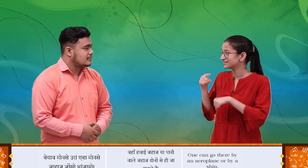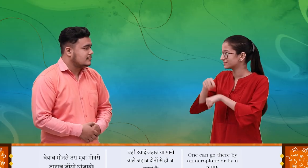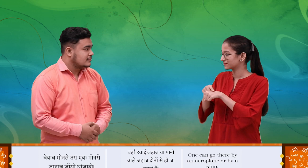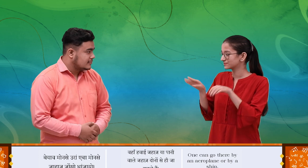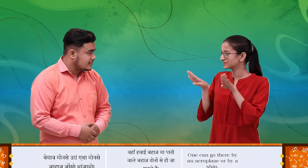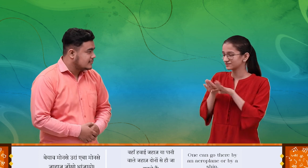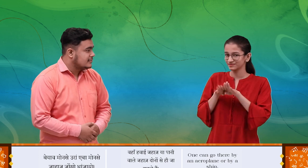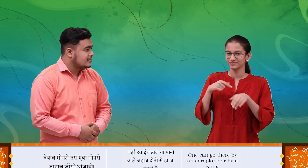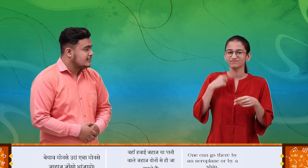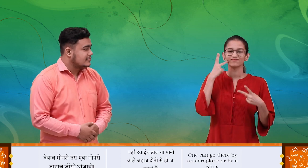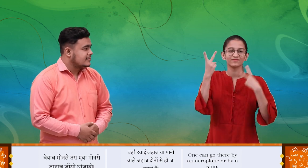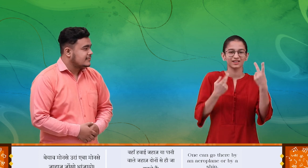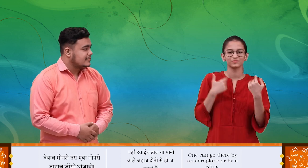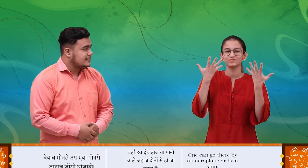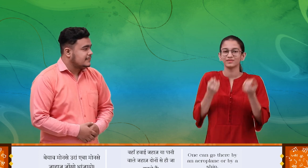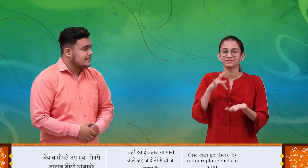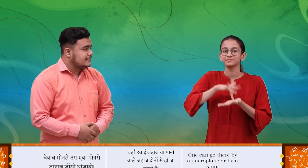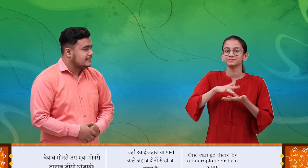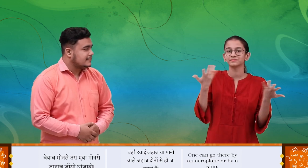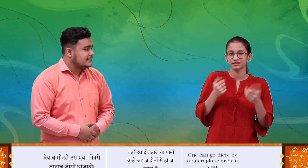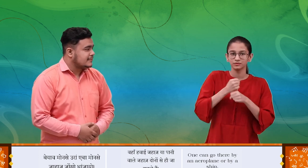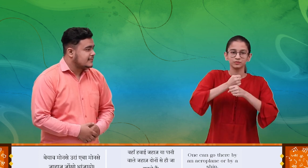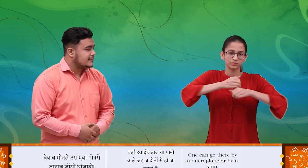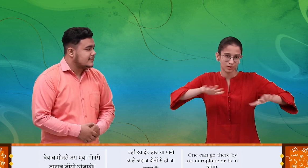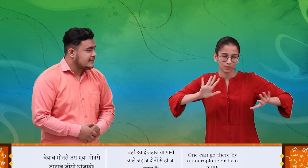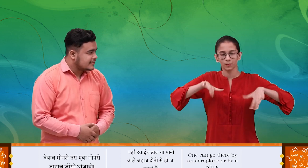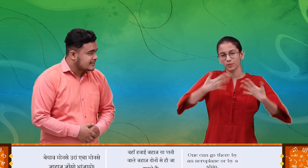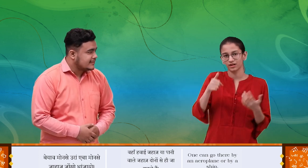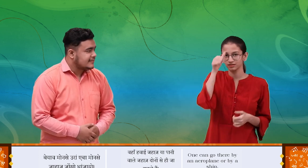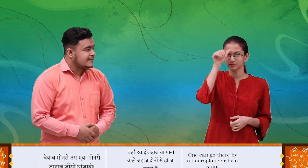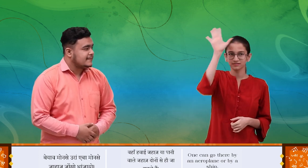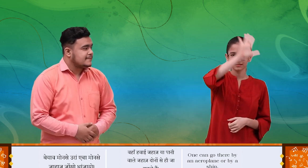बेवहाय मोनसे जहाज एबा उरांजोंसो थांजायो